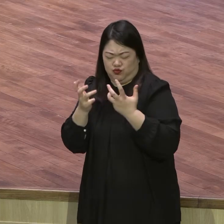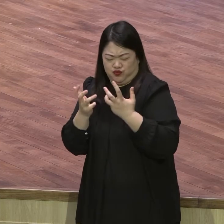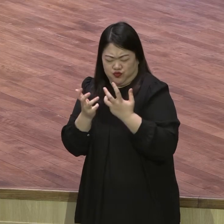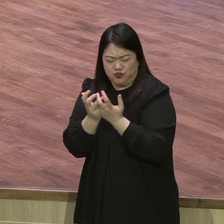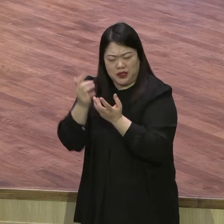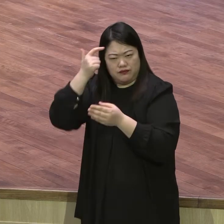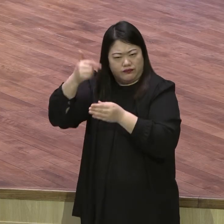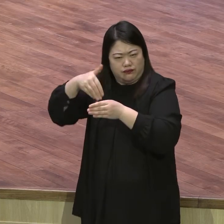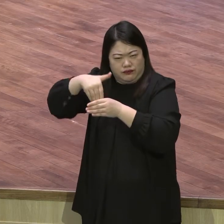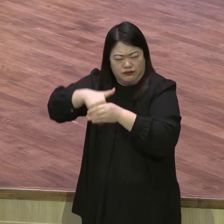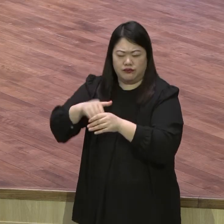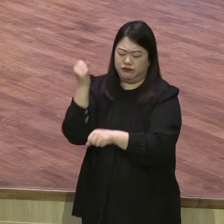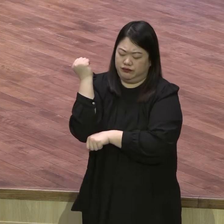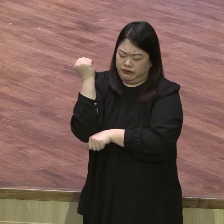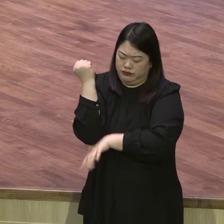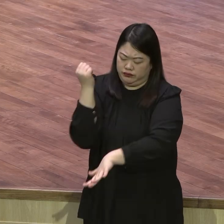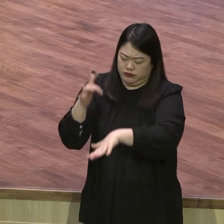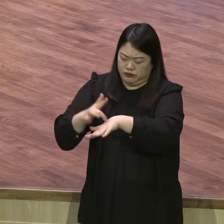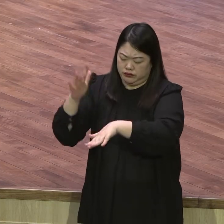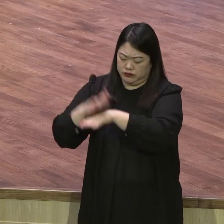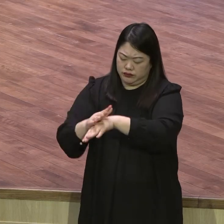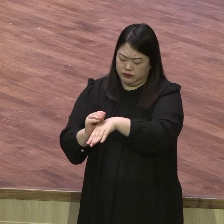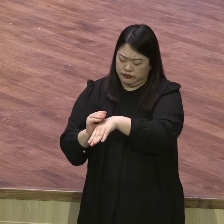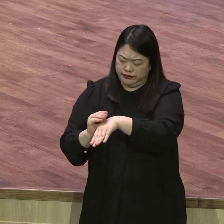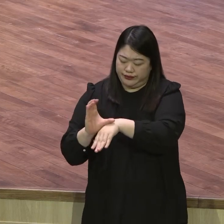뿌리 체질된 자만이 누릴 수 있는